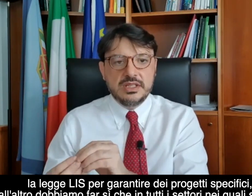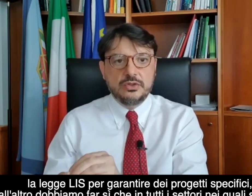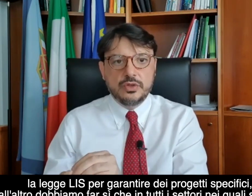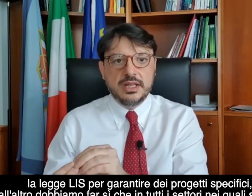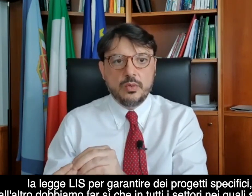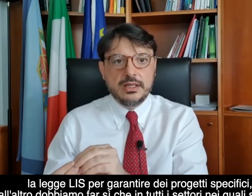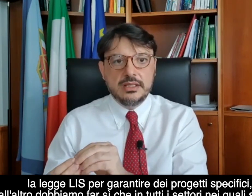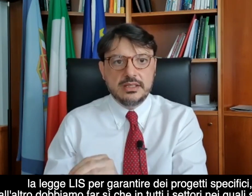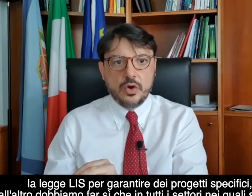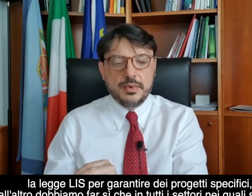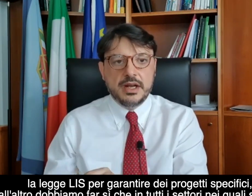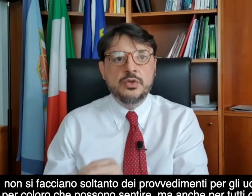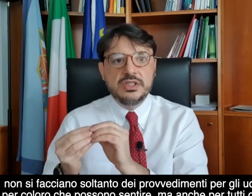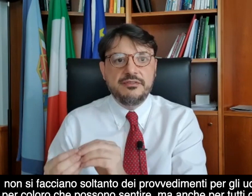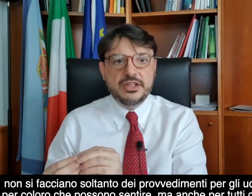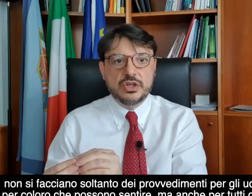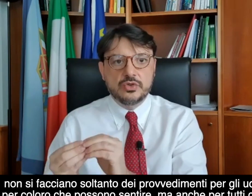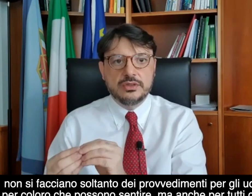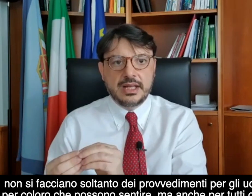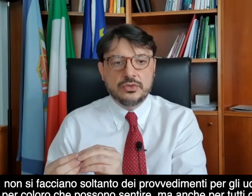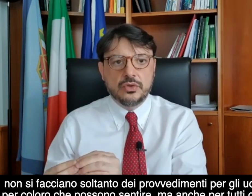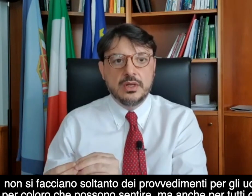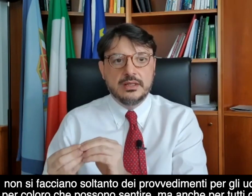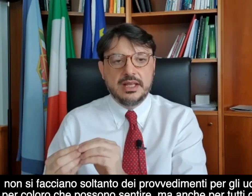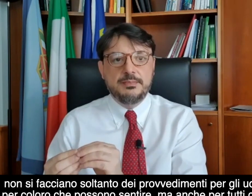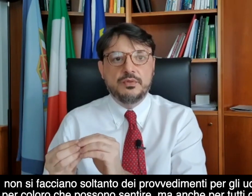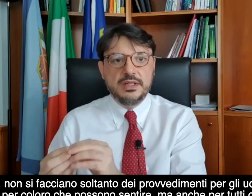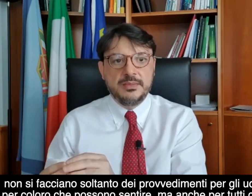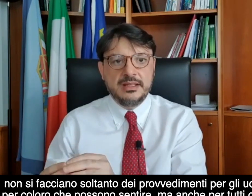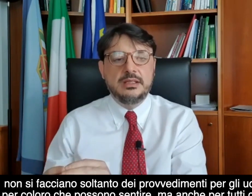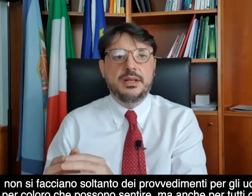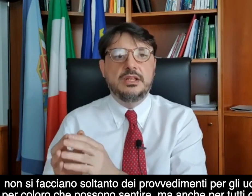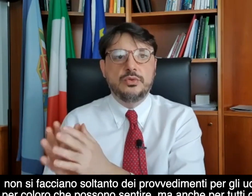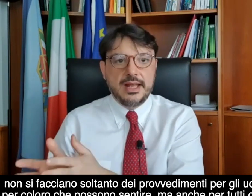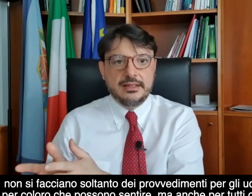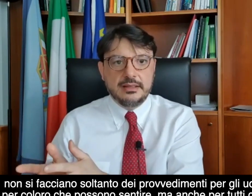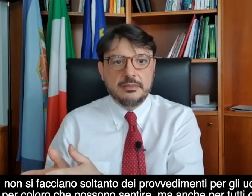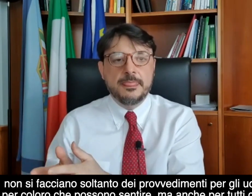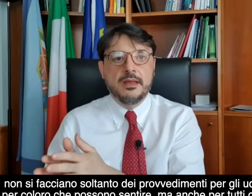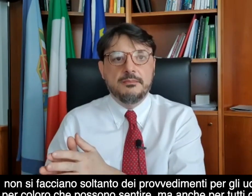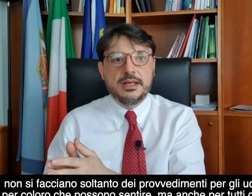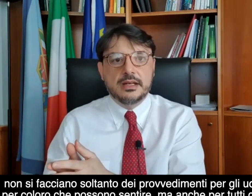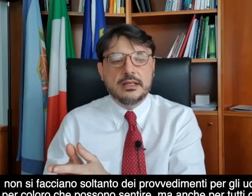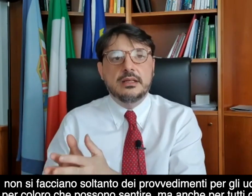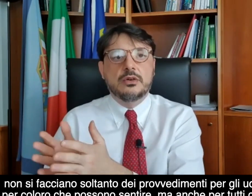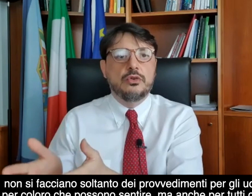nei quali si opera non si facciano soltanto dei provvedimenti per gli utenti per coloro che